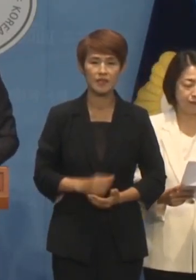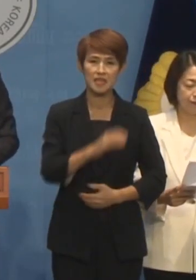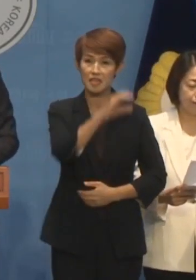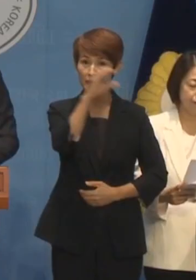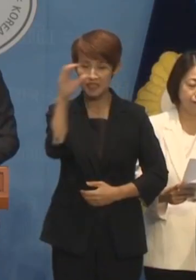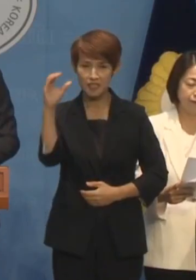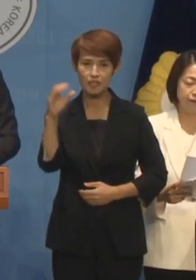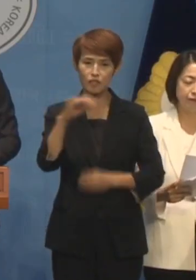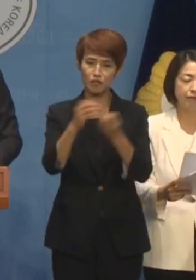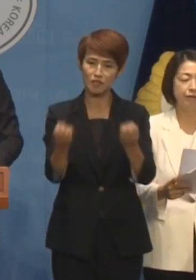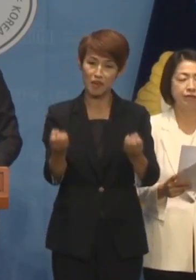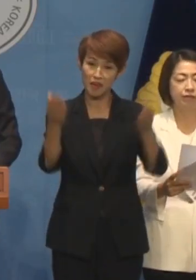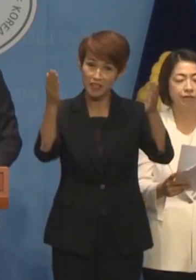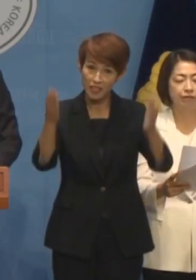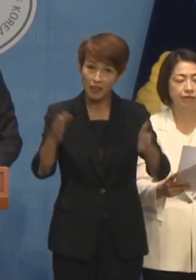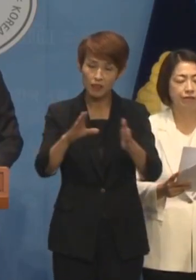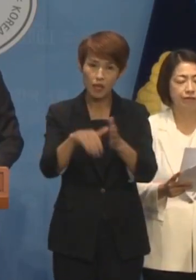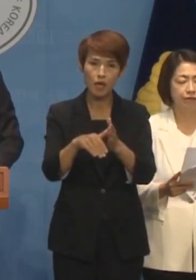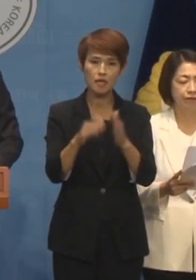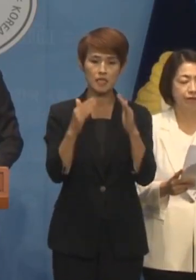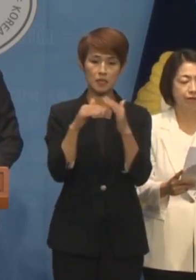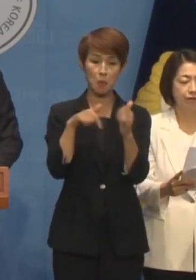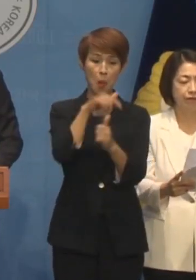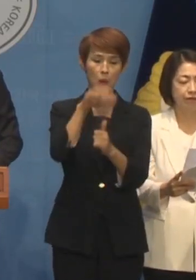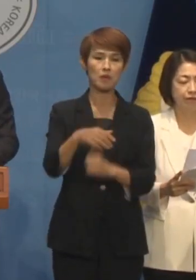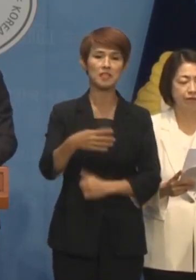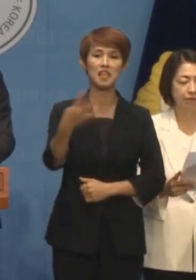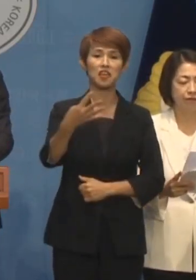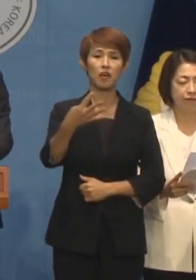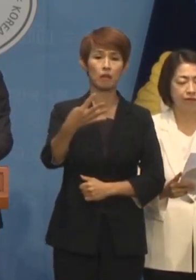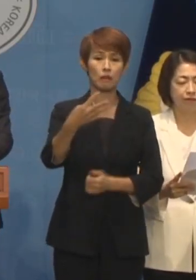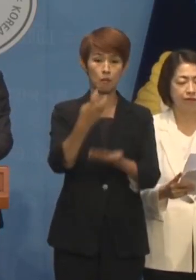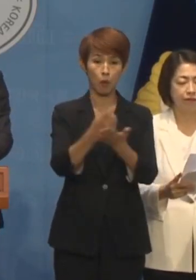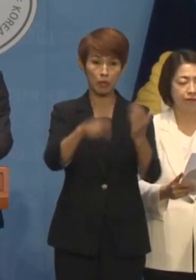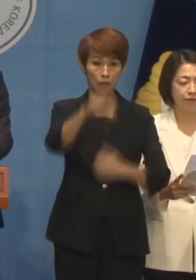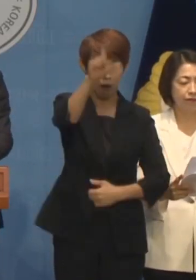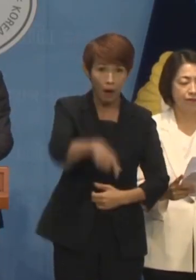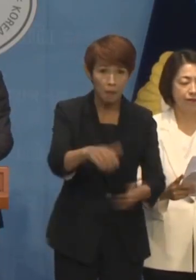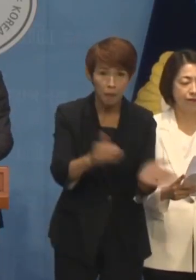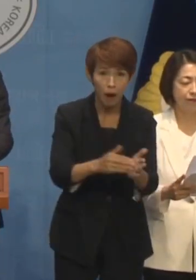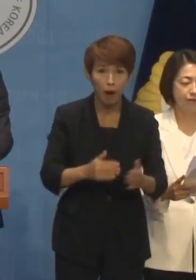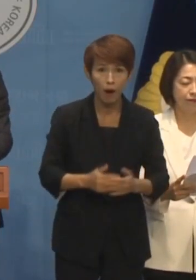크리스마스나 추석 연휴에 집 주변에서 4천 원을 결제하는 등 사실상